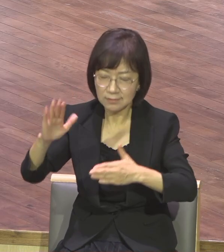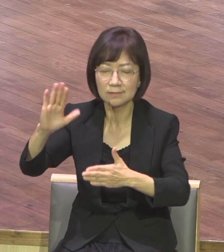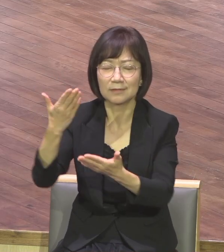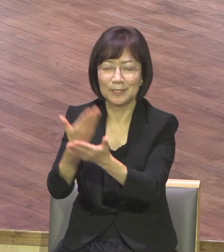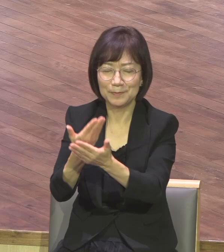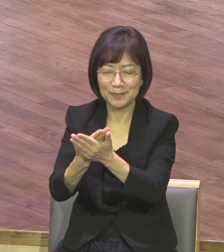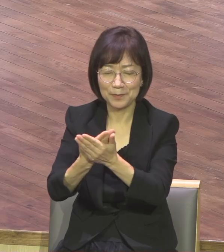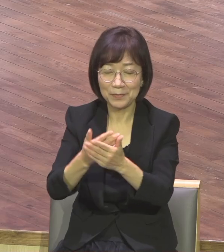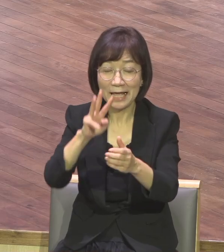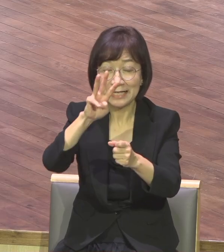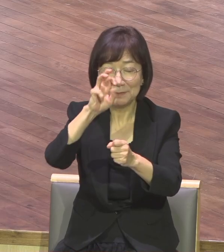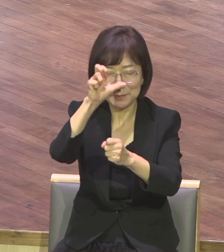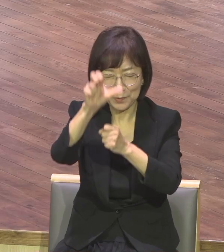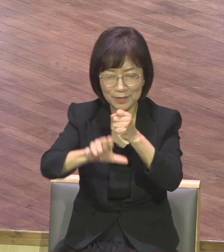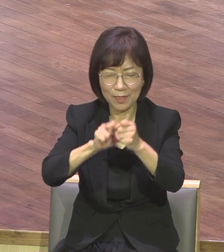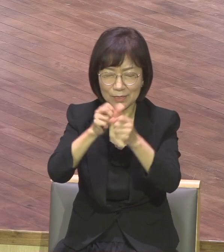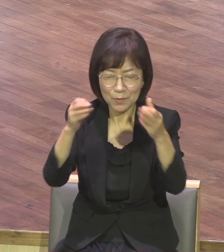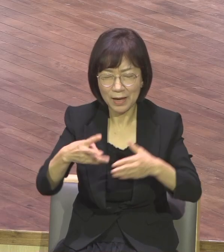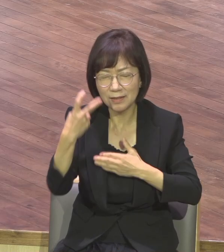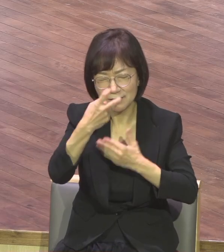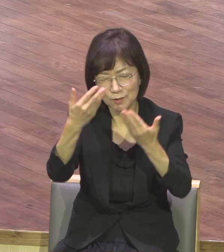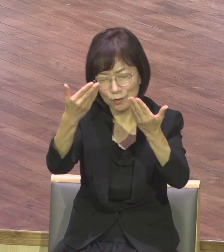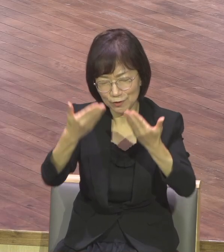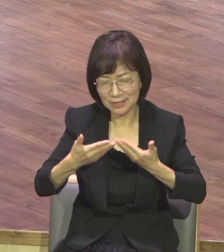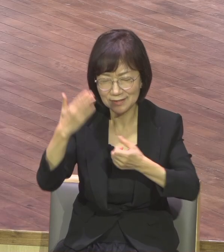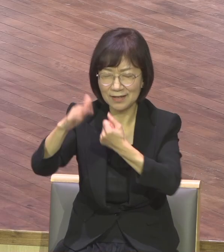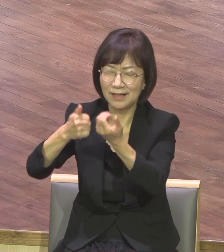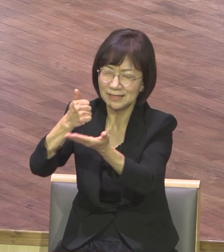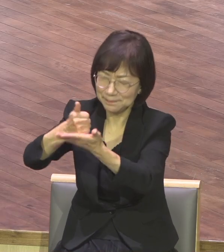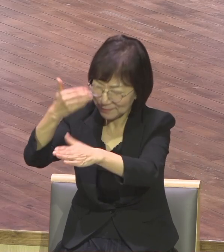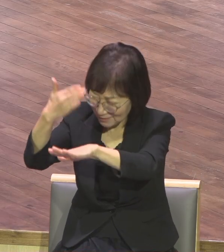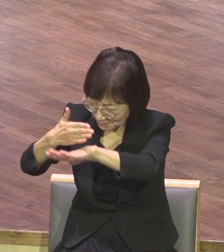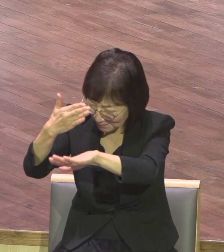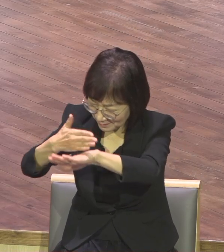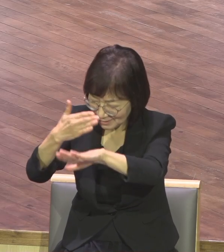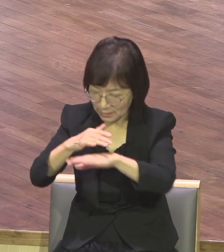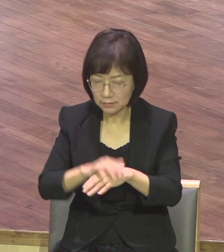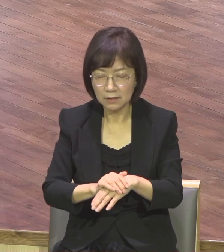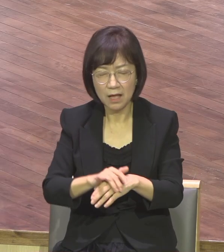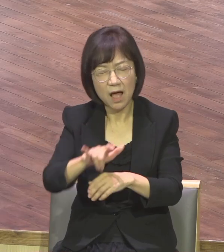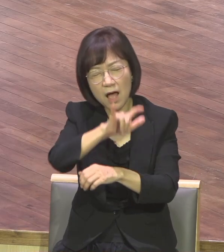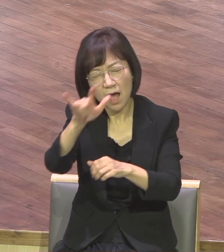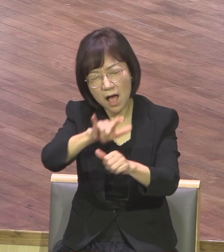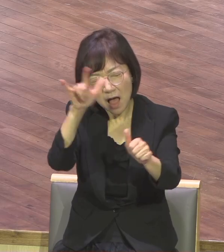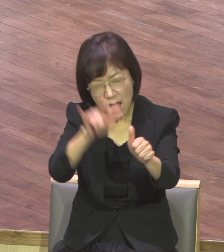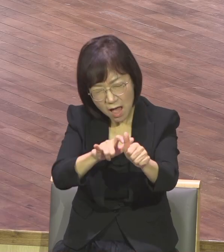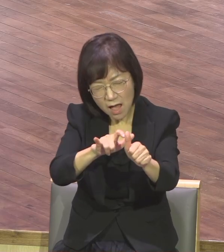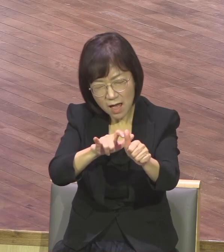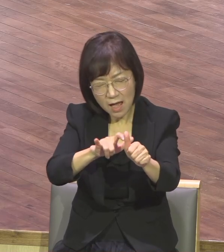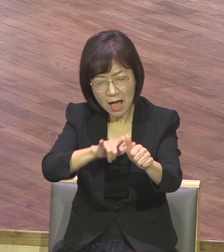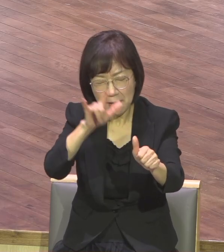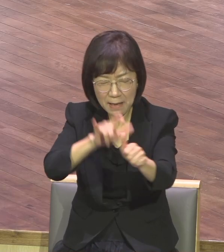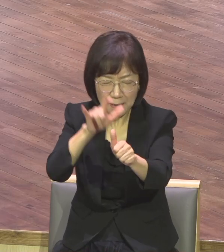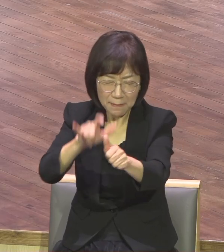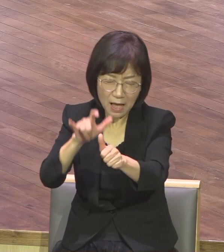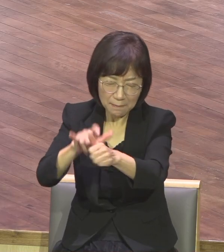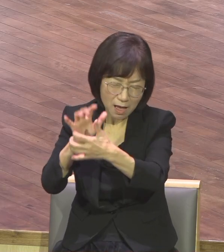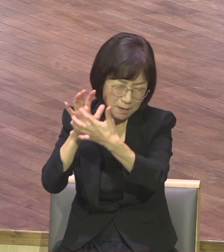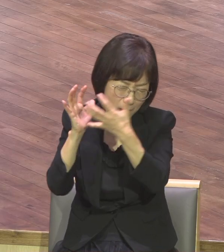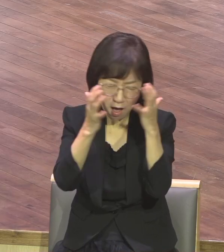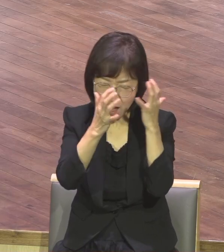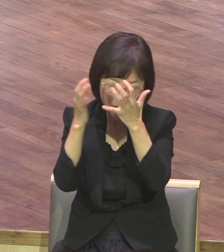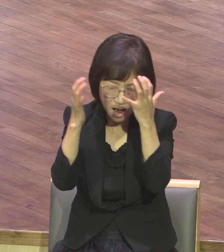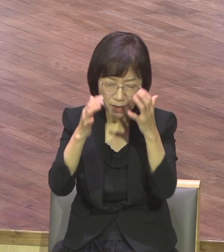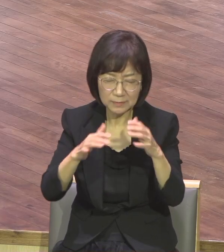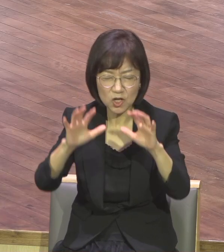동안 지켜주신 에베네셀의 하나님께 감사를 드립니다. 이렇게 코로나가 있어서 여러 가지 전 세상이